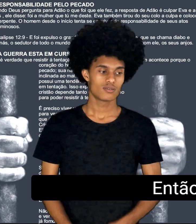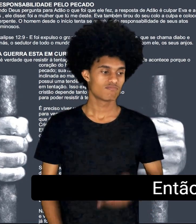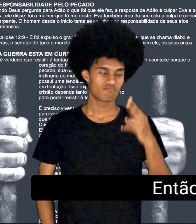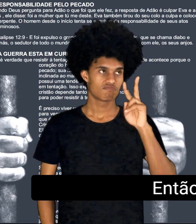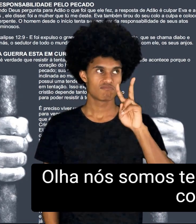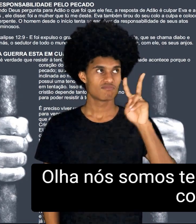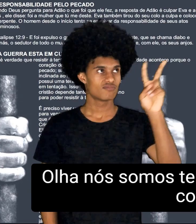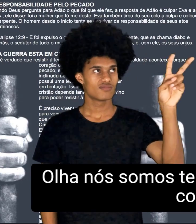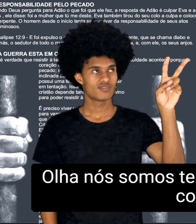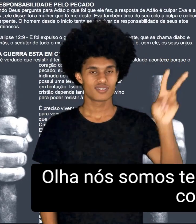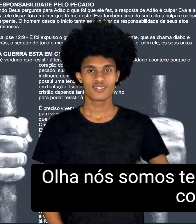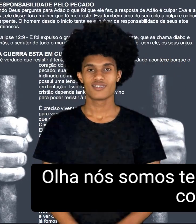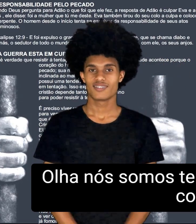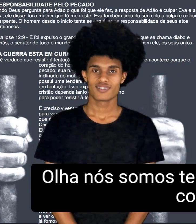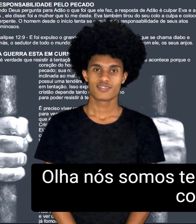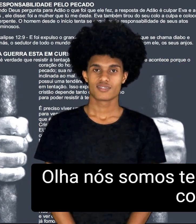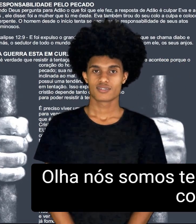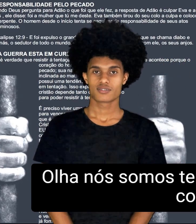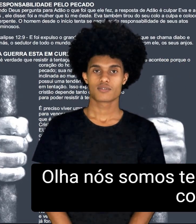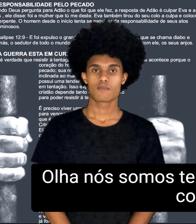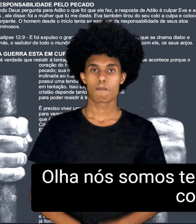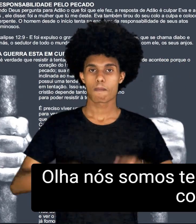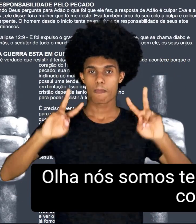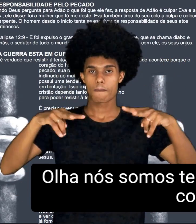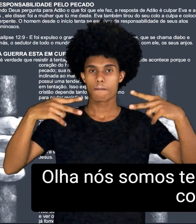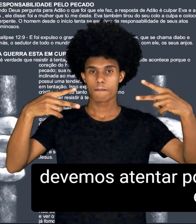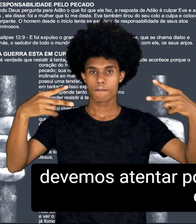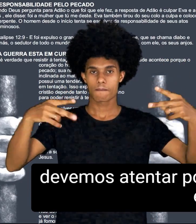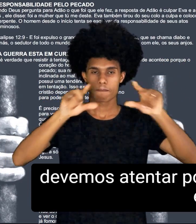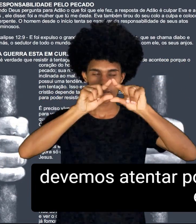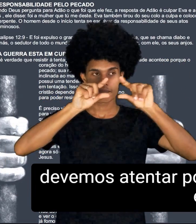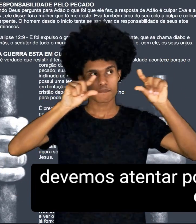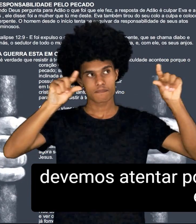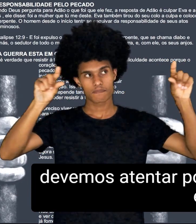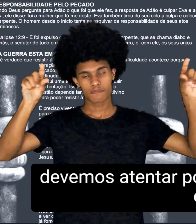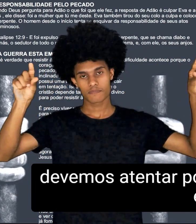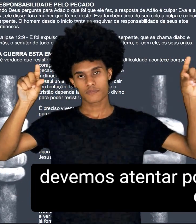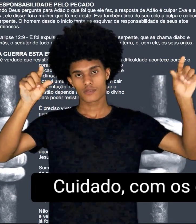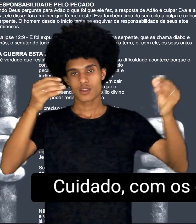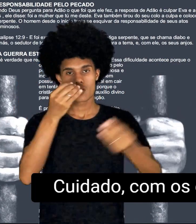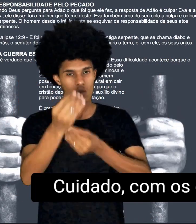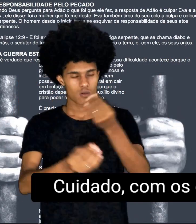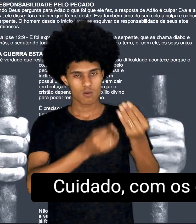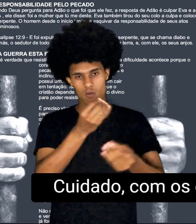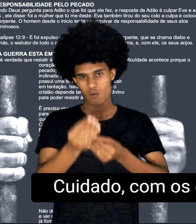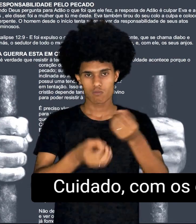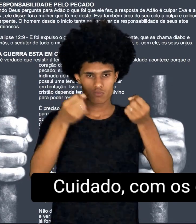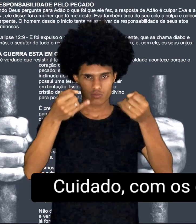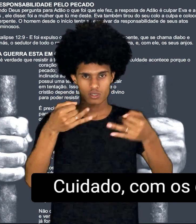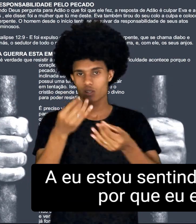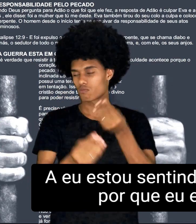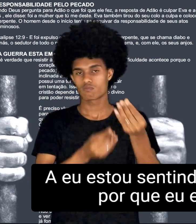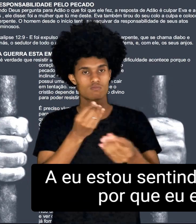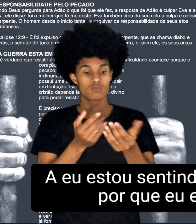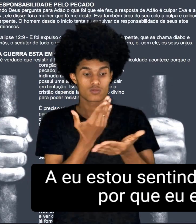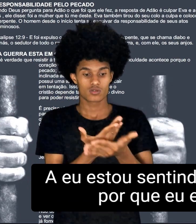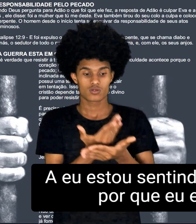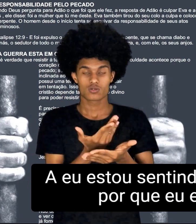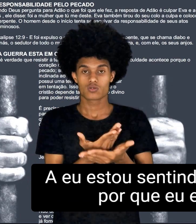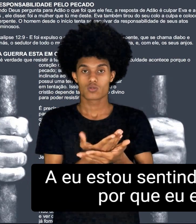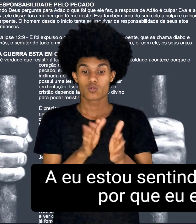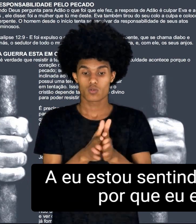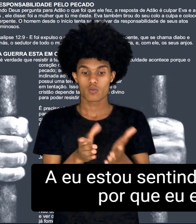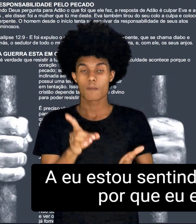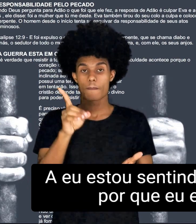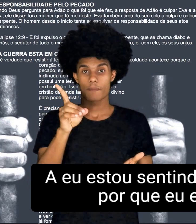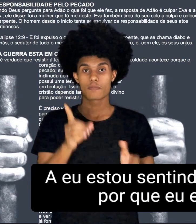então nesse estudo? Olha, nós somos tentados pelo desejo de nosso coração, então devemos atentar, pois o coração do homem é enganoso. Cuidado com os desejos do seu coração, tá? Eu estou sentindo